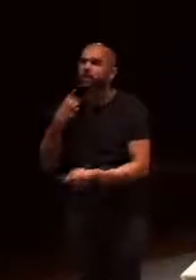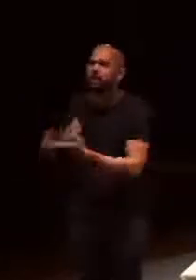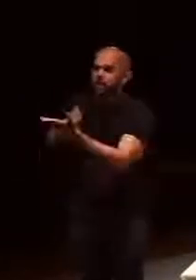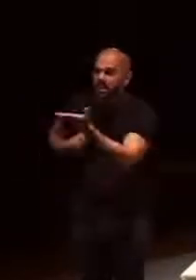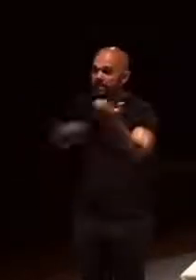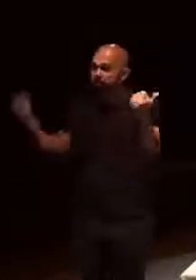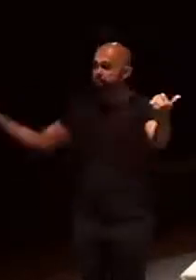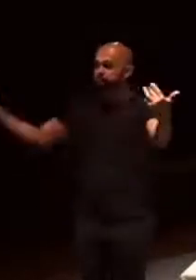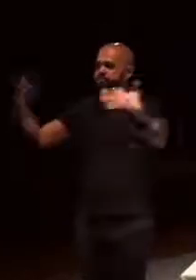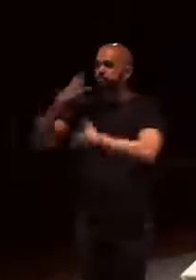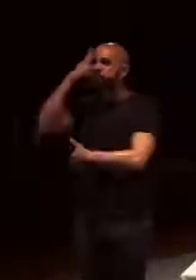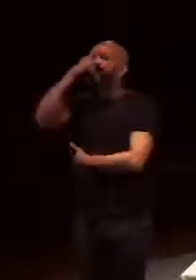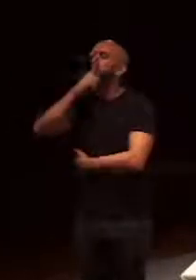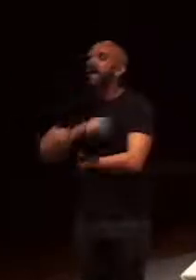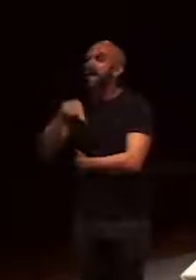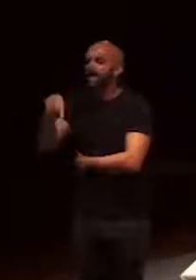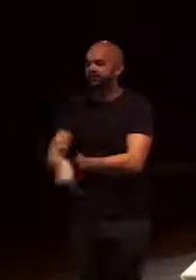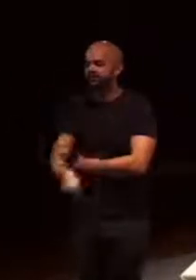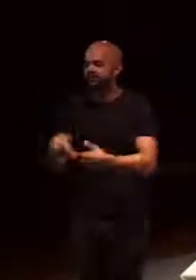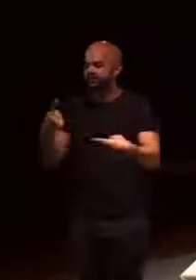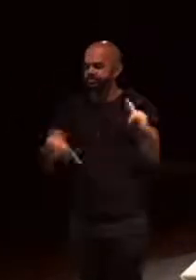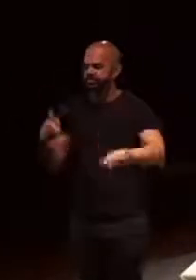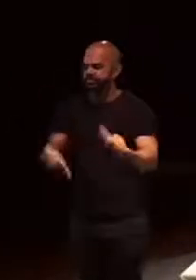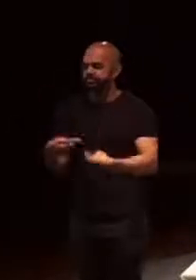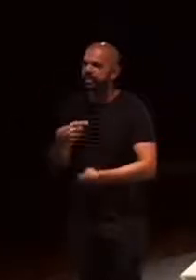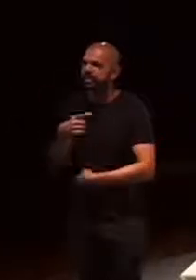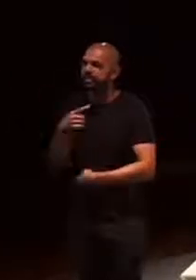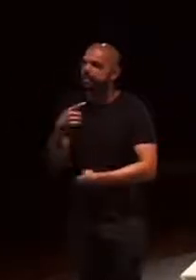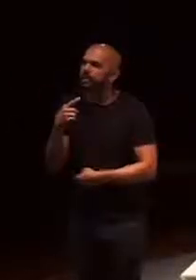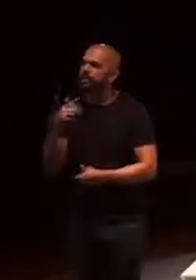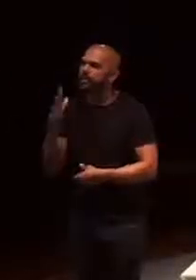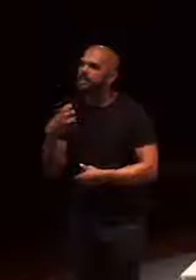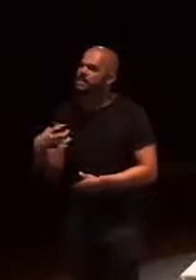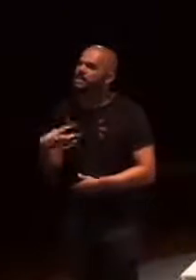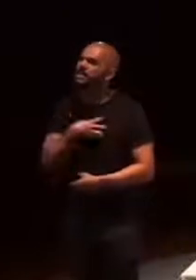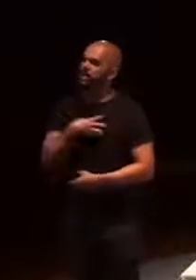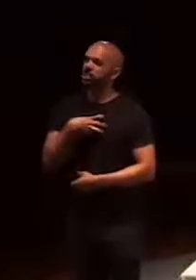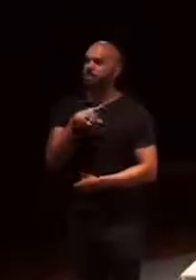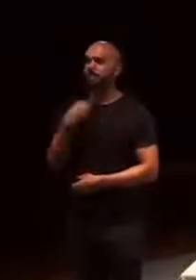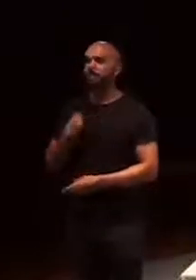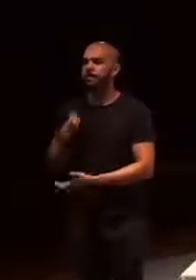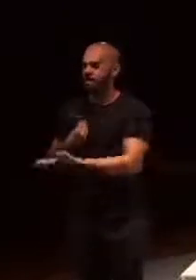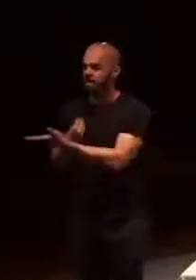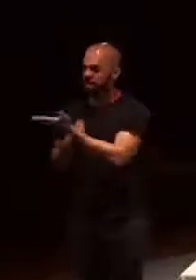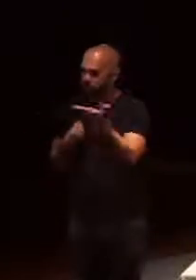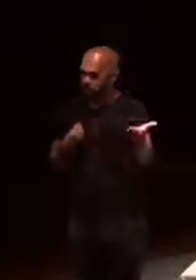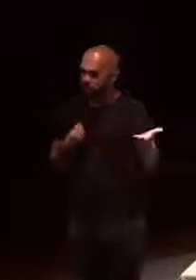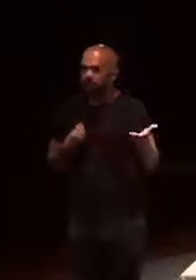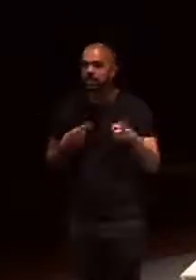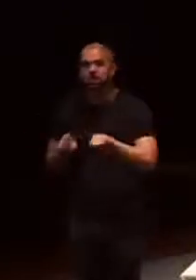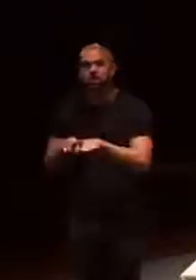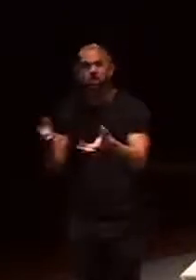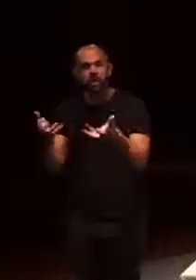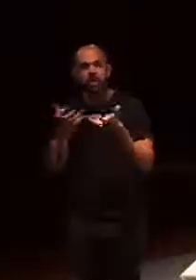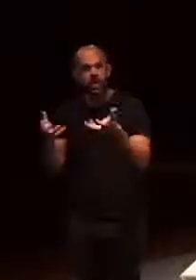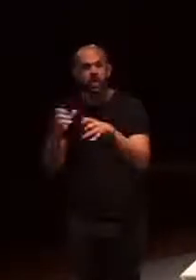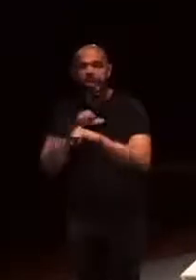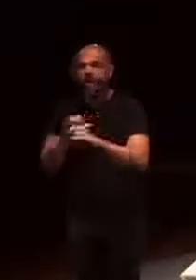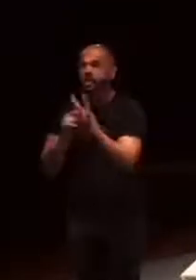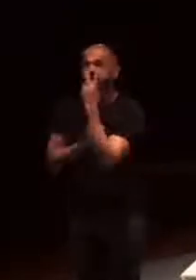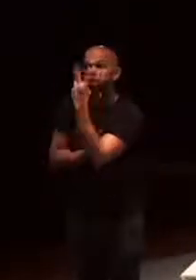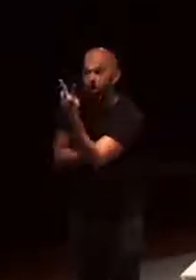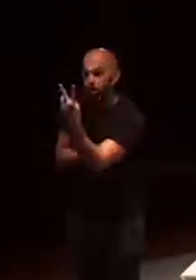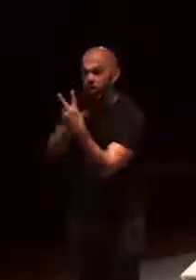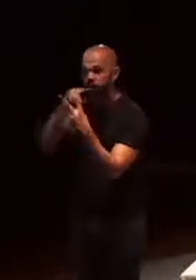vocês embeleza aqui. Fica tudo muito mais significativo com a presença de vocês. E eu queria fazer dois anúncios.